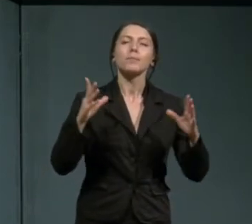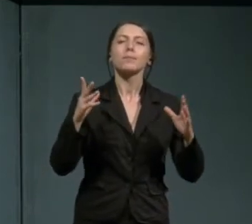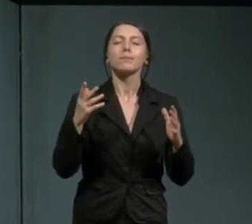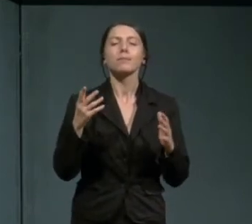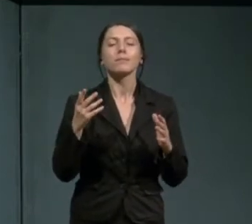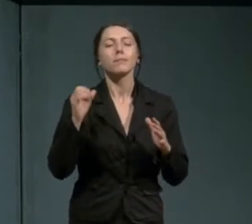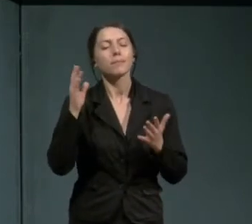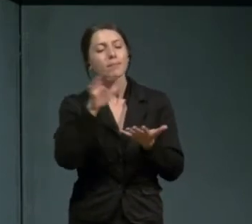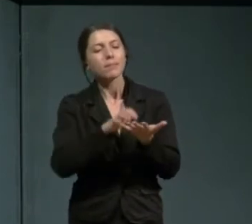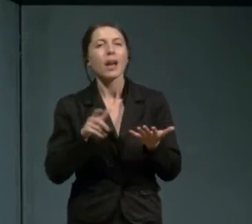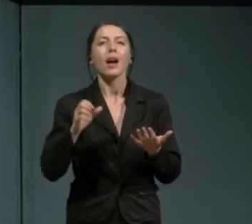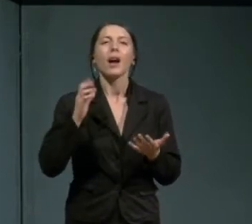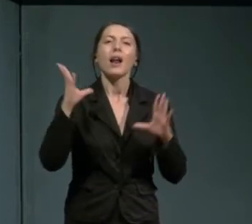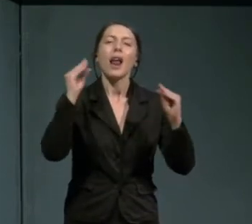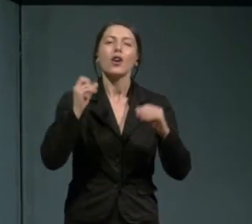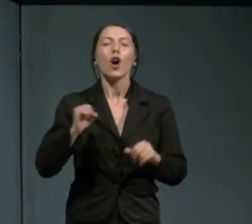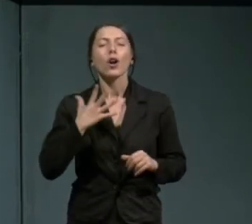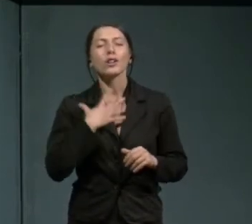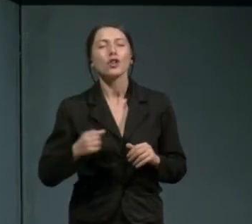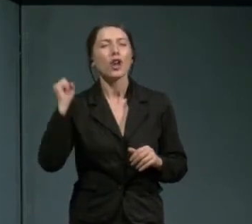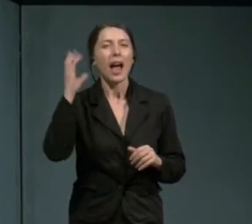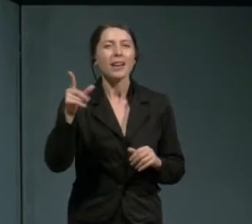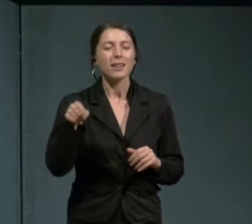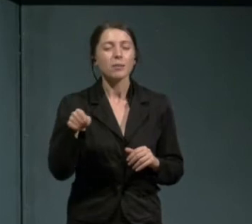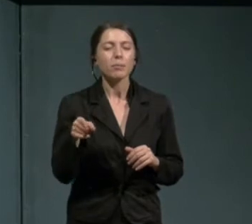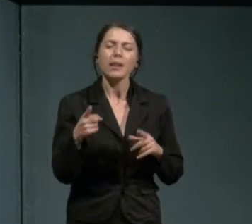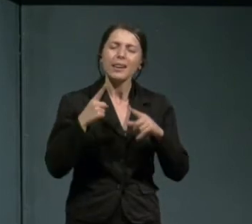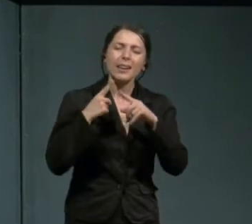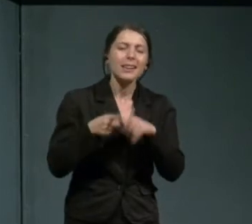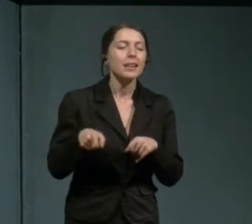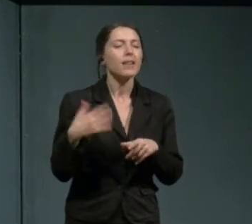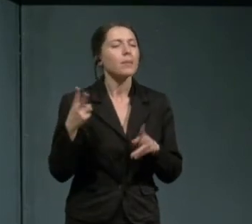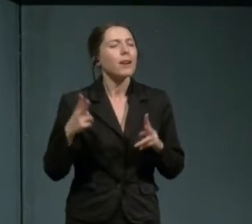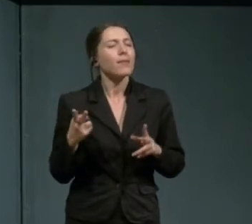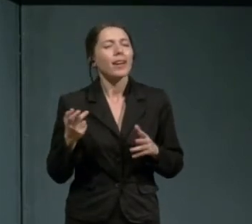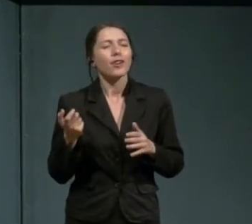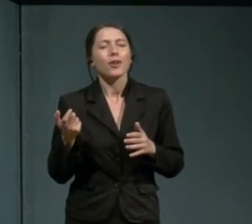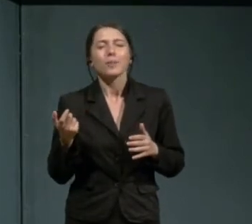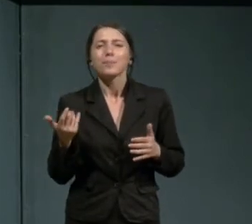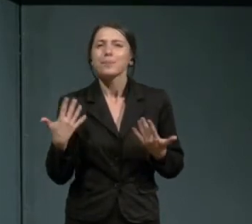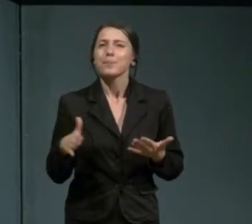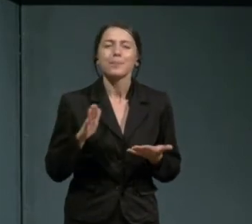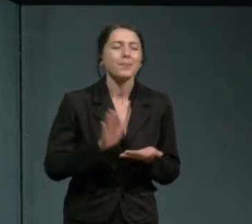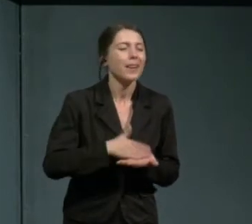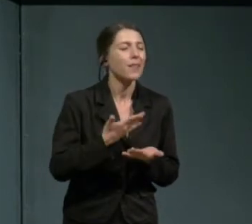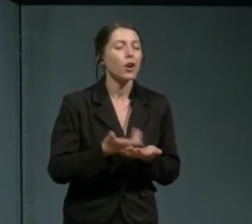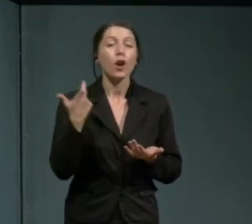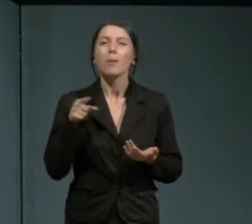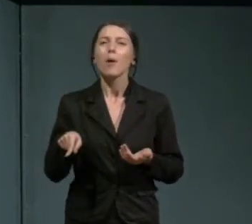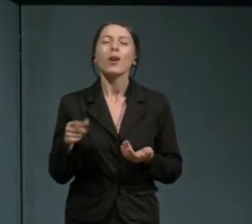è un racconto una testimonianza molto importante proprio perché guarda